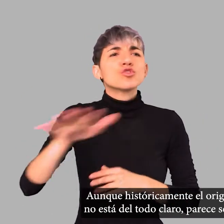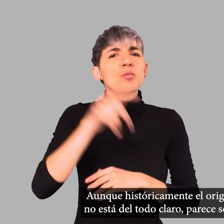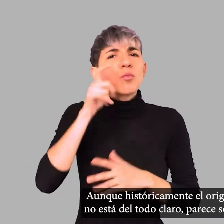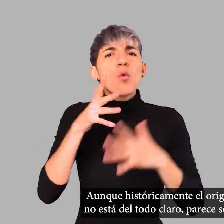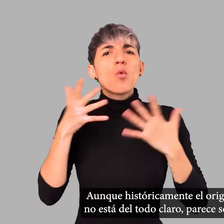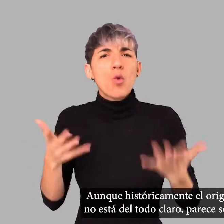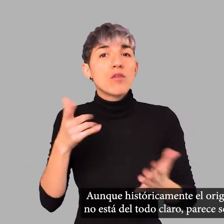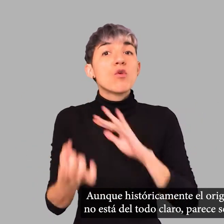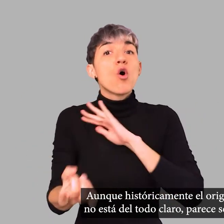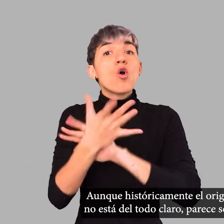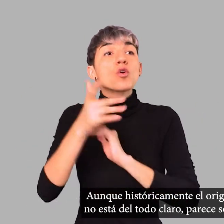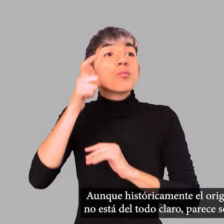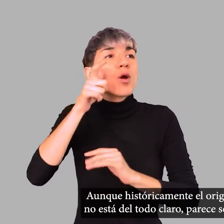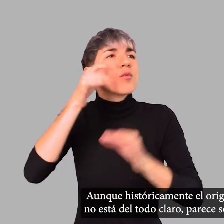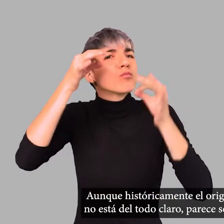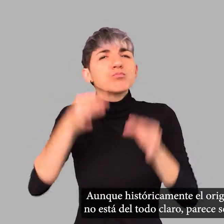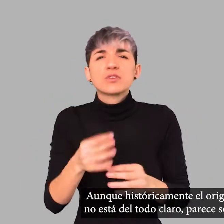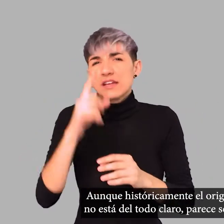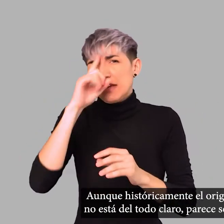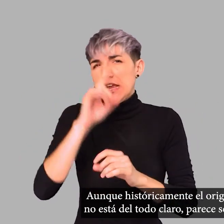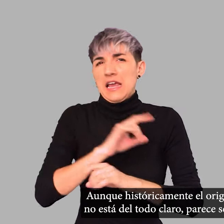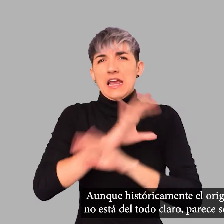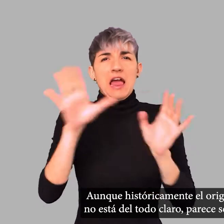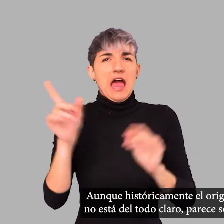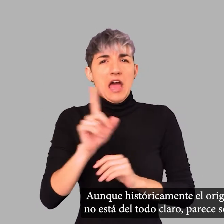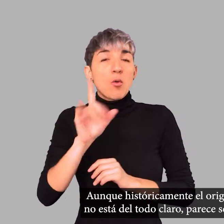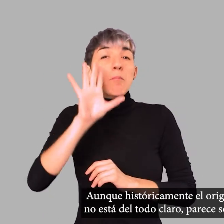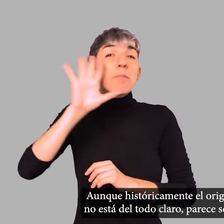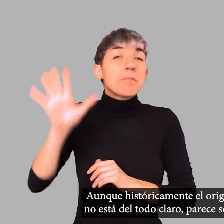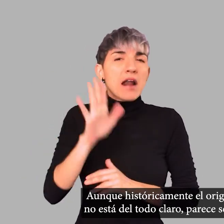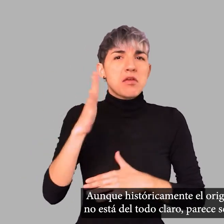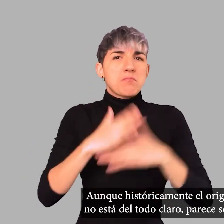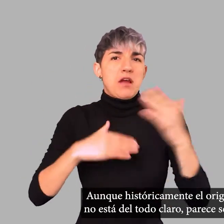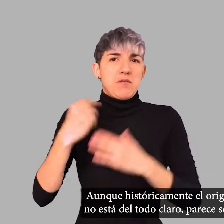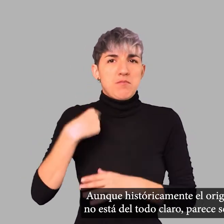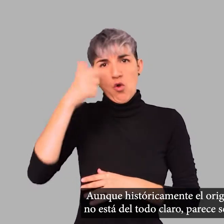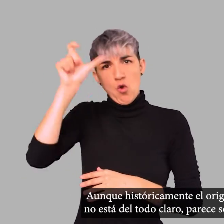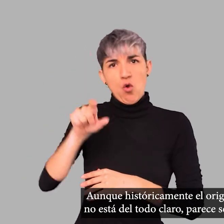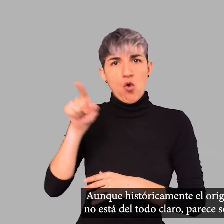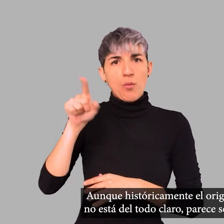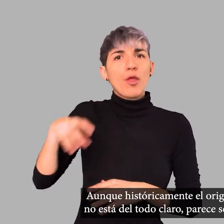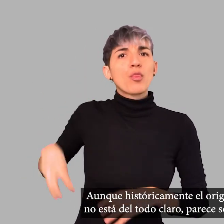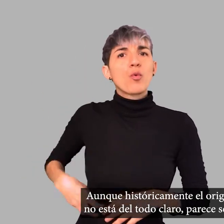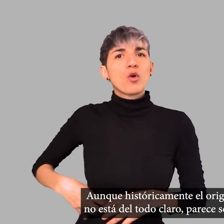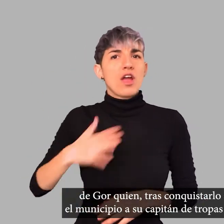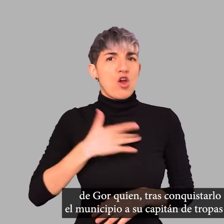Aunque históricamente el origen de la población no está del todo claro, parece ser que fue el duque